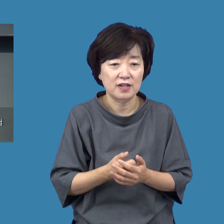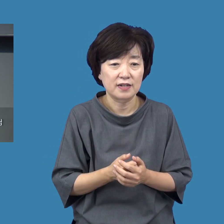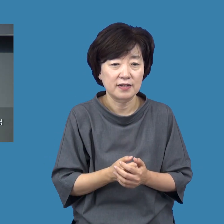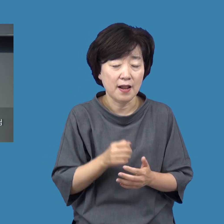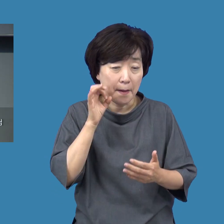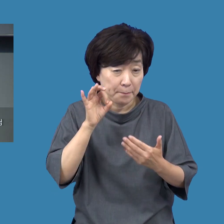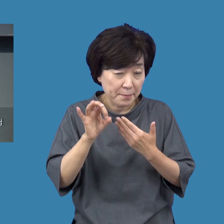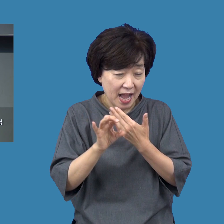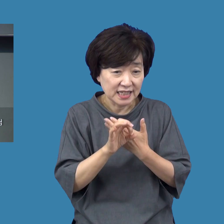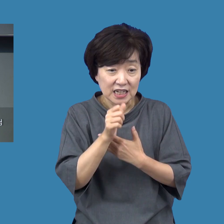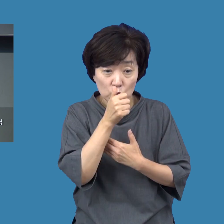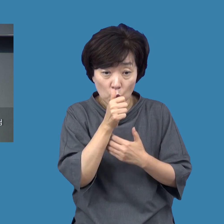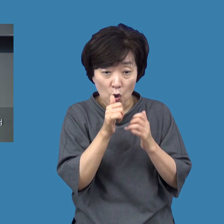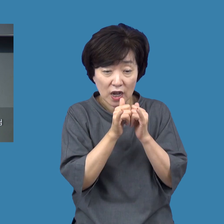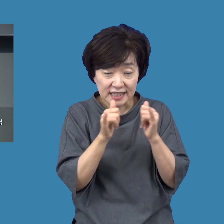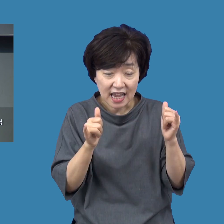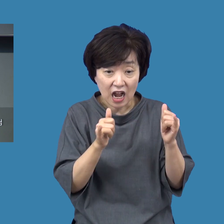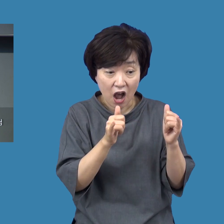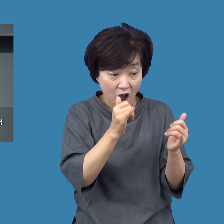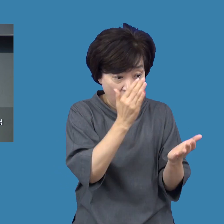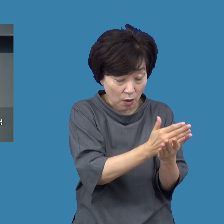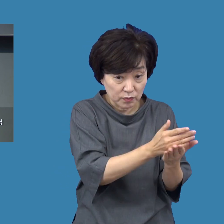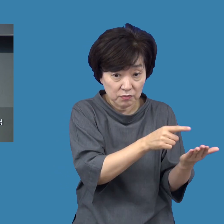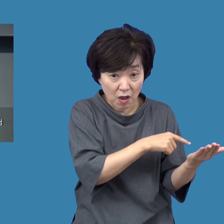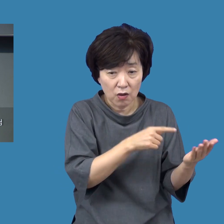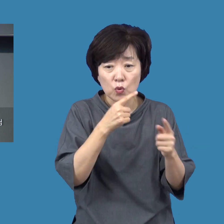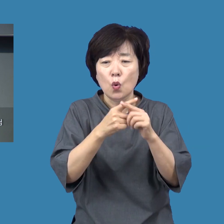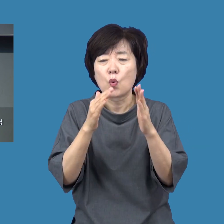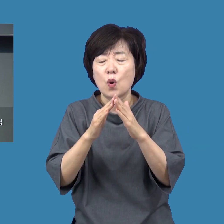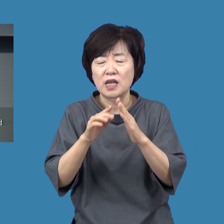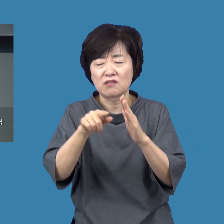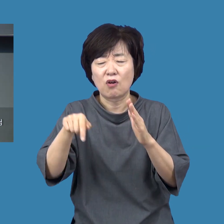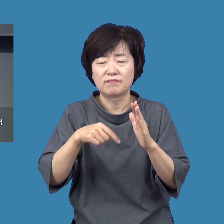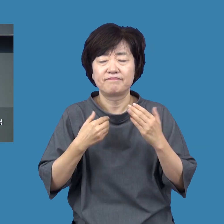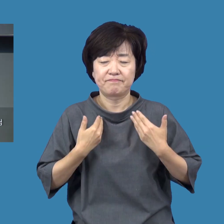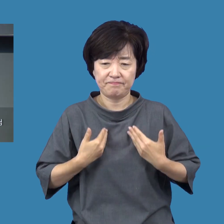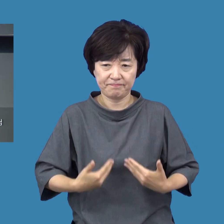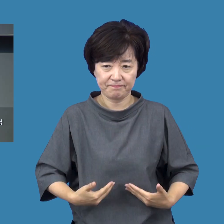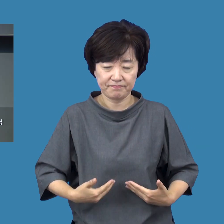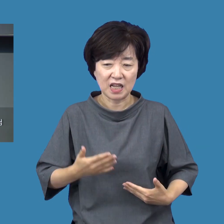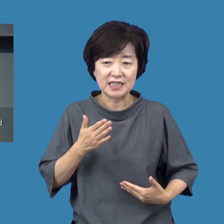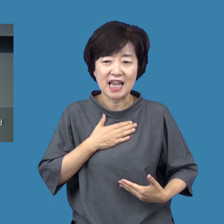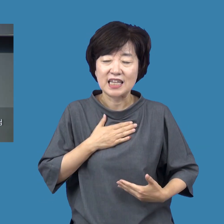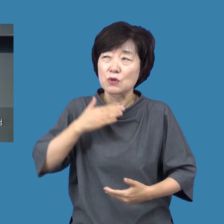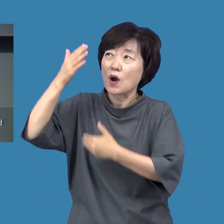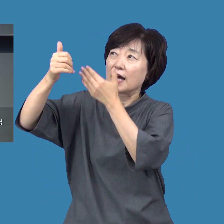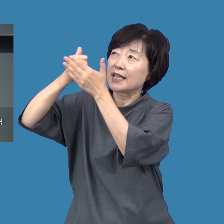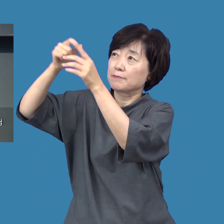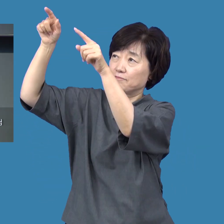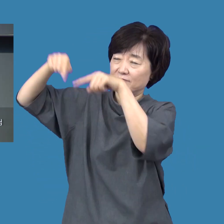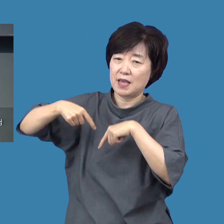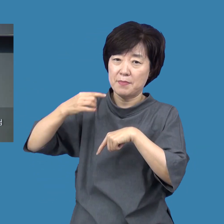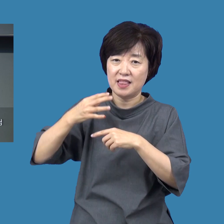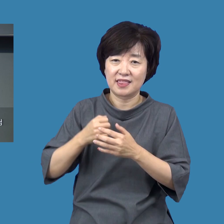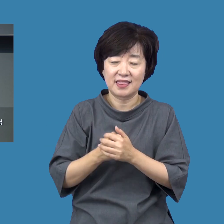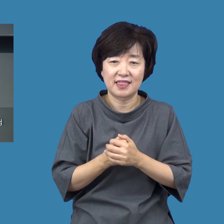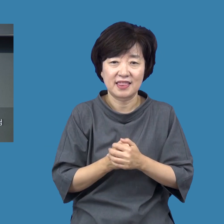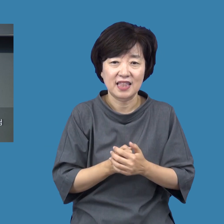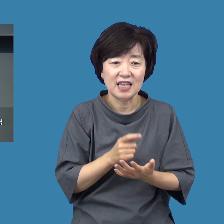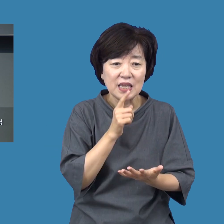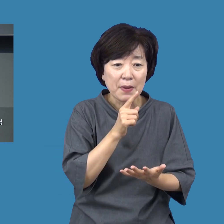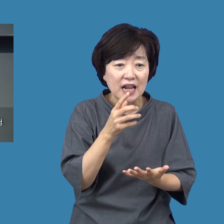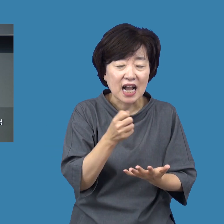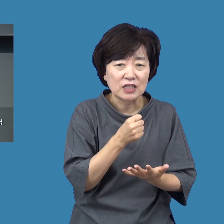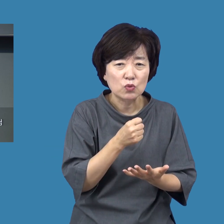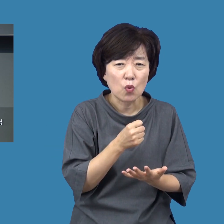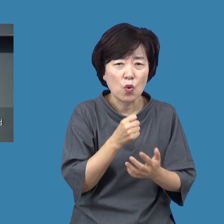시작. 만일 통역하는 자가 없으면 교회에서는 잠잠하고 자기와 하나님께 말할 것이요. 이 말씀 가지고 교회에서는